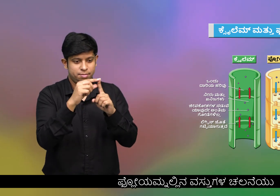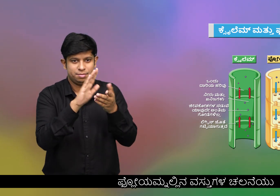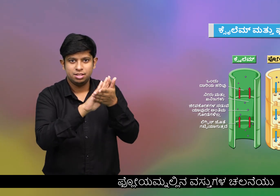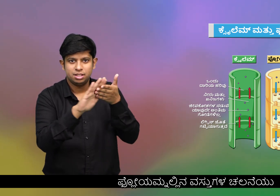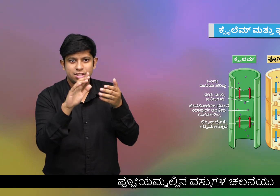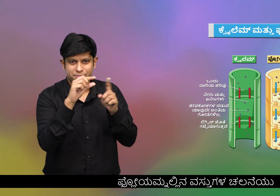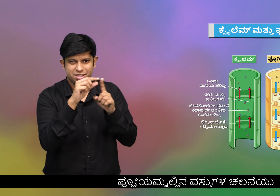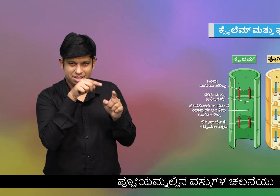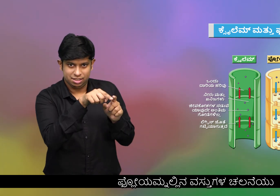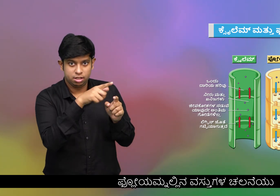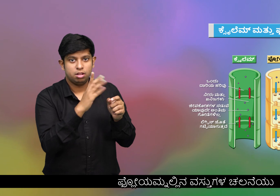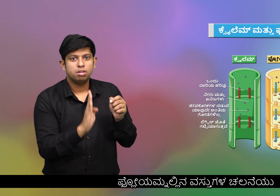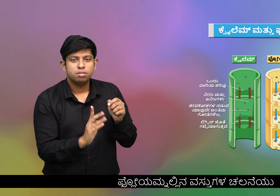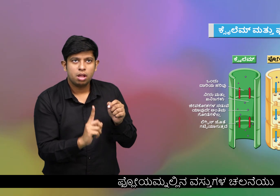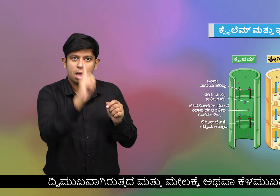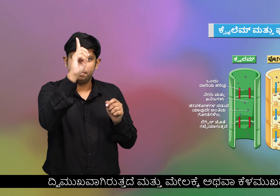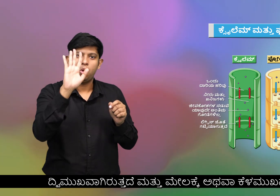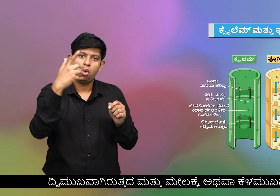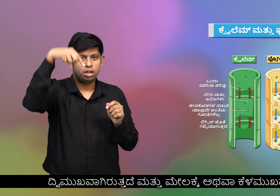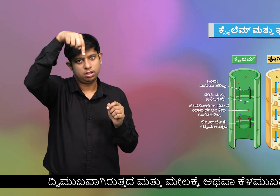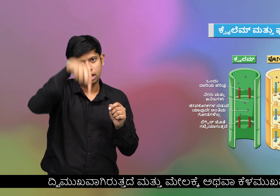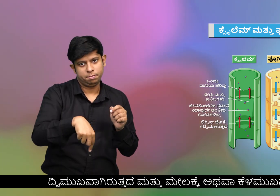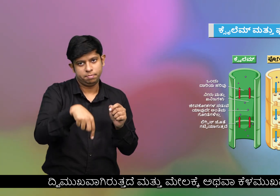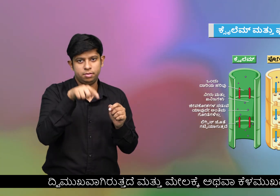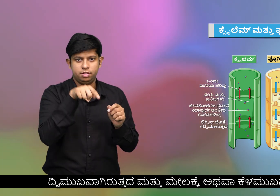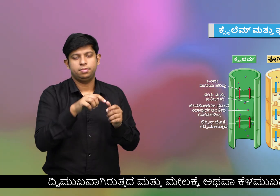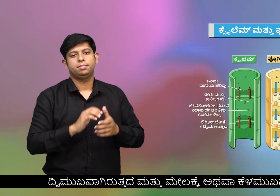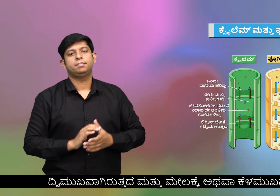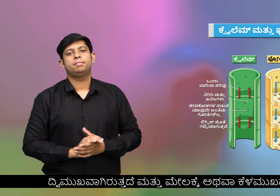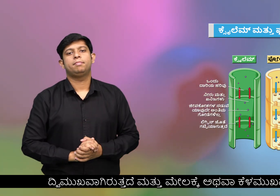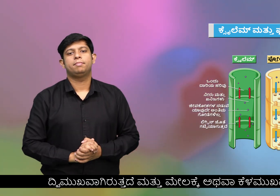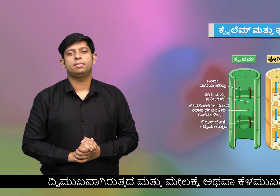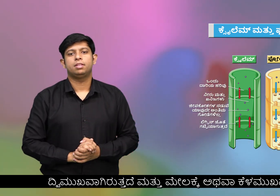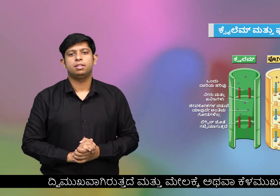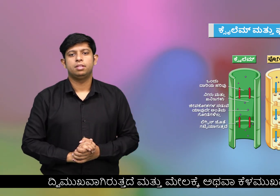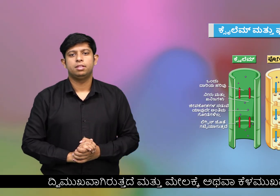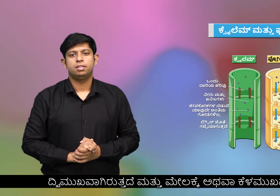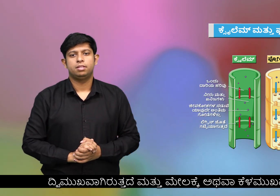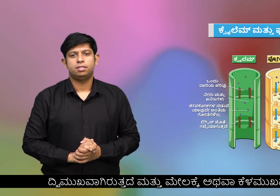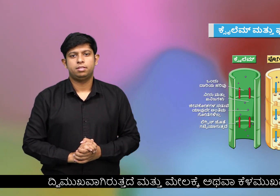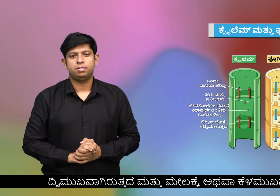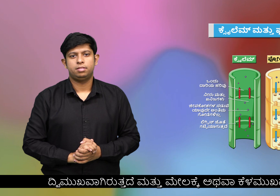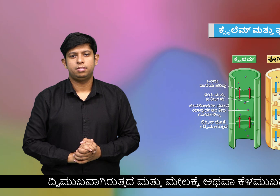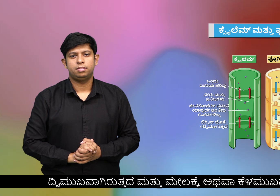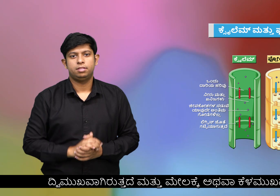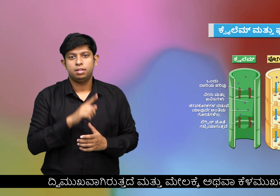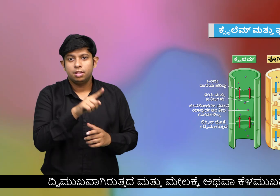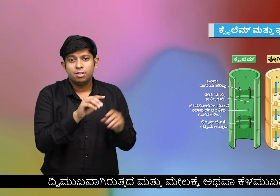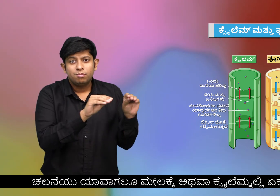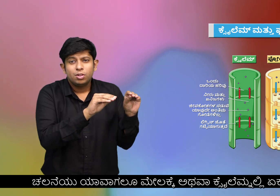ಫ್ಲೋಯಂನಲ್ಲಿನ ವಸ್ತುಗಳ ಚಲನೆಯು ದ್ವಿಮುಖವಾಗಿರುತ್ತದೆ ಮತ್ತು ಮೇಲಕ್ಕೆ ಅಥವಾ ಕೆಳಮುಖವಾಗಿರಬಹುದು.